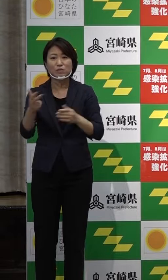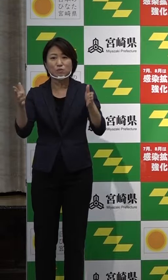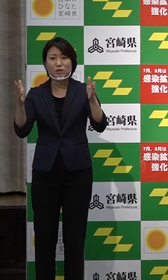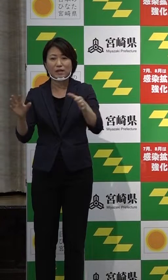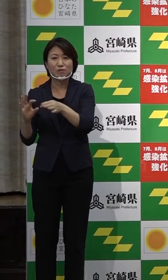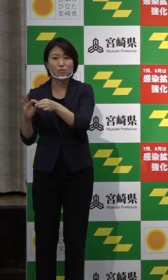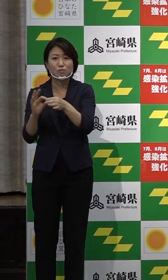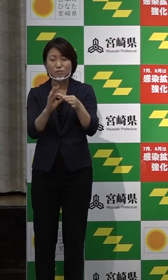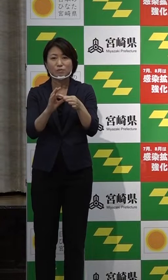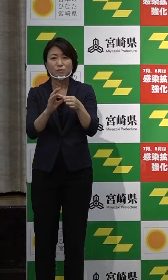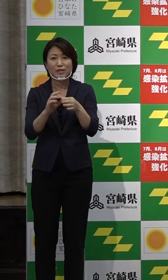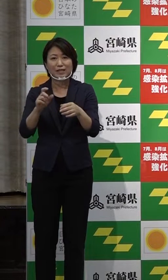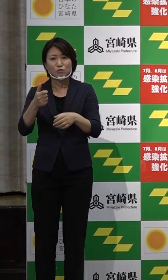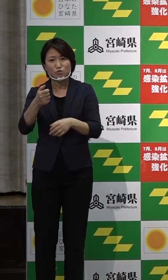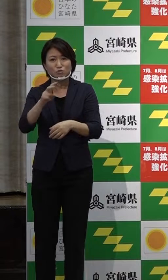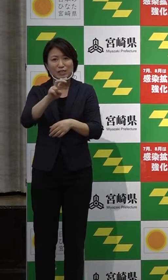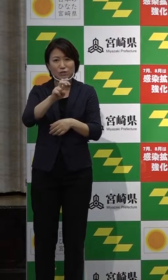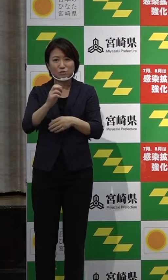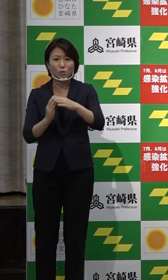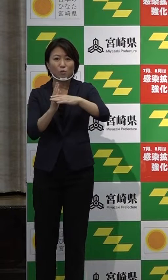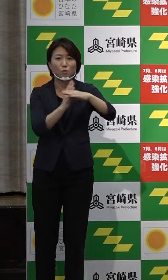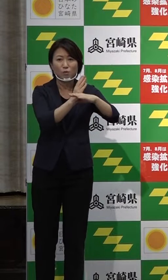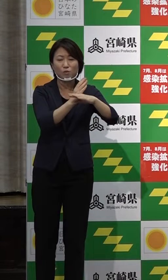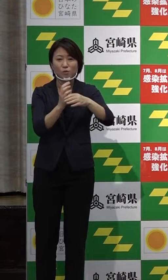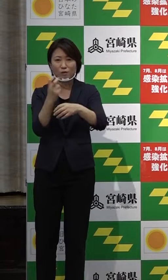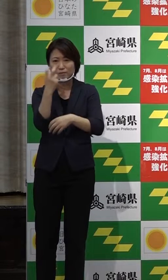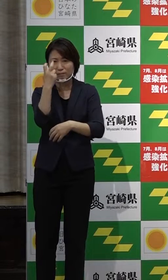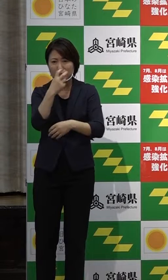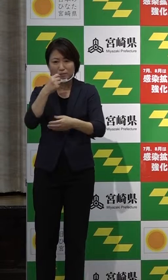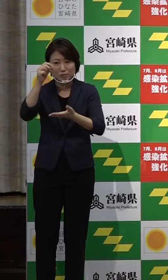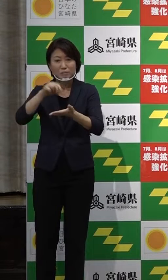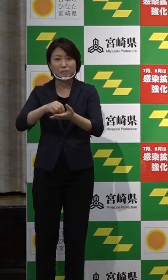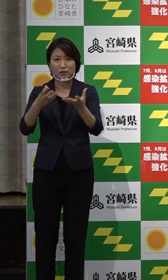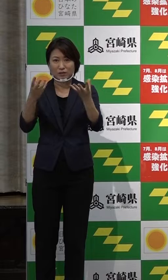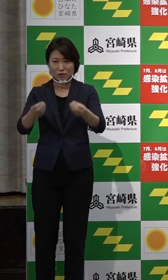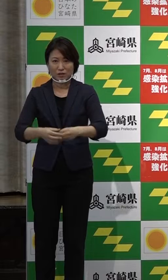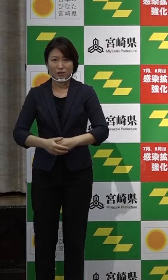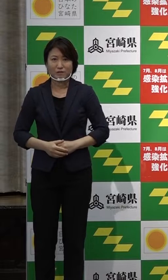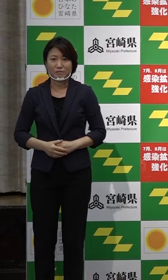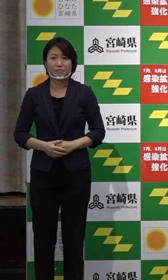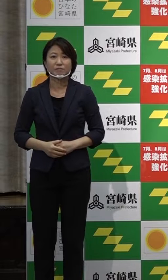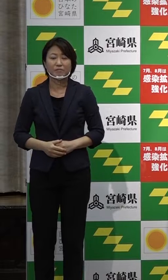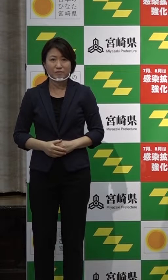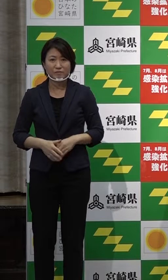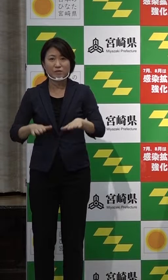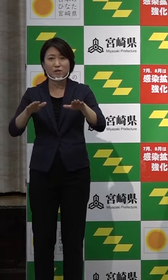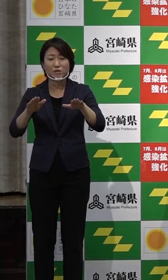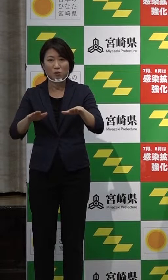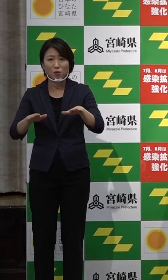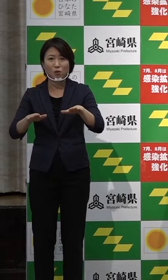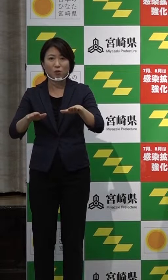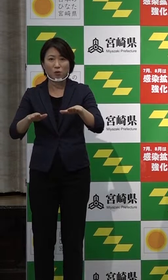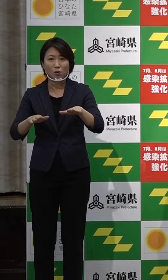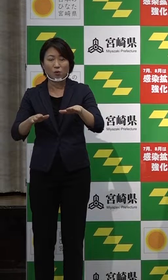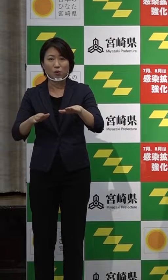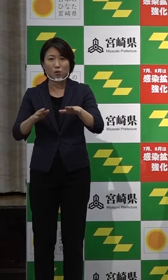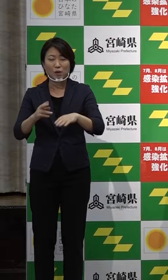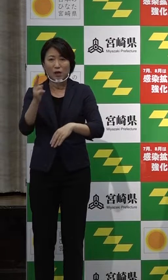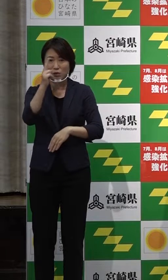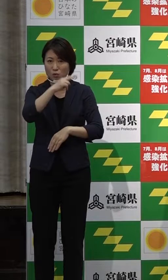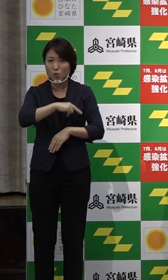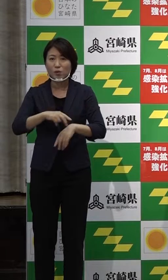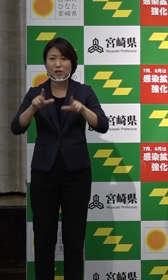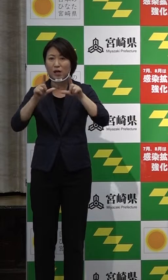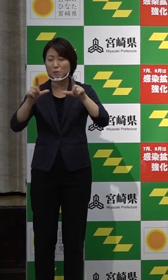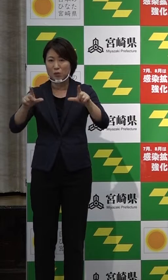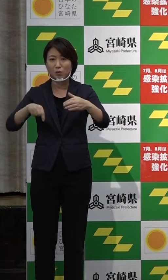て、2桁の感染者が確認をされたところであります。本日につきましても午後のおレク